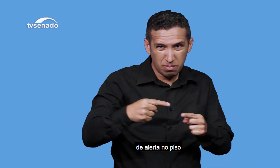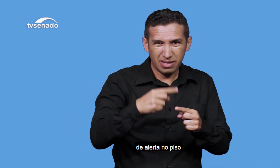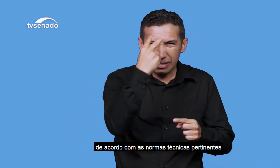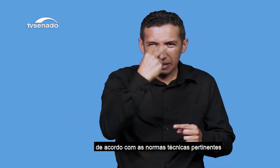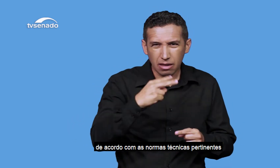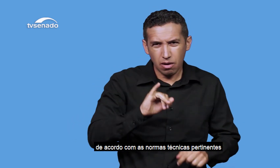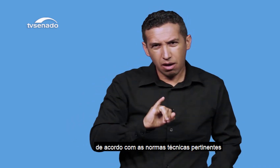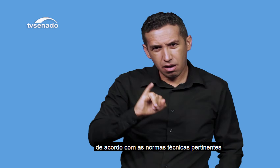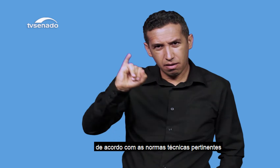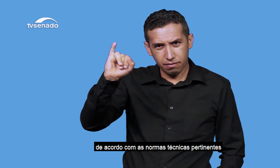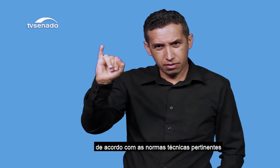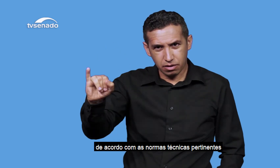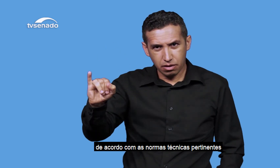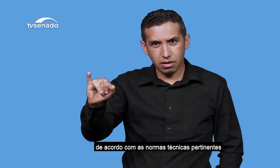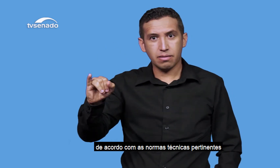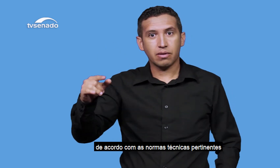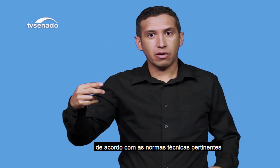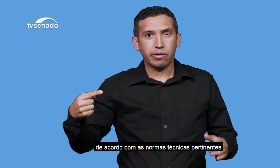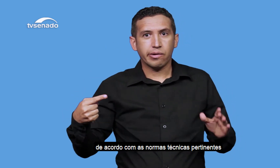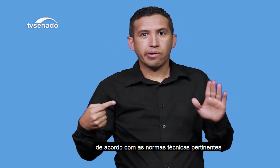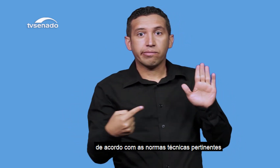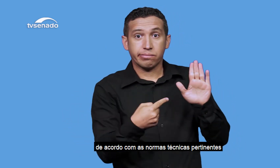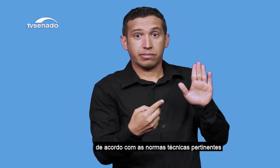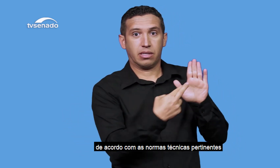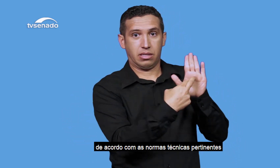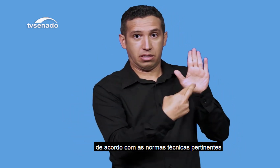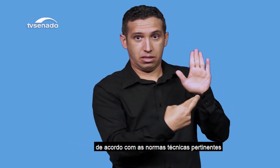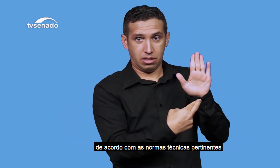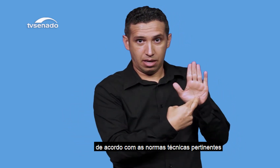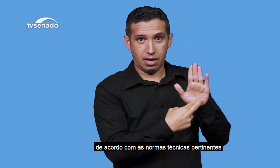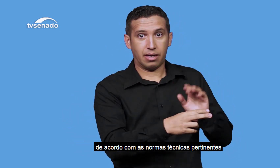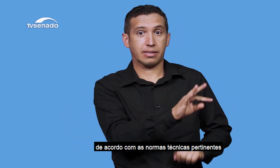piso de acordo com as normas técnicas pertinentes